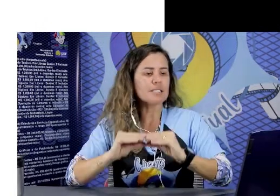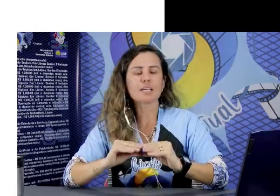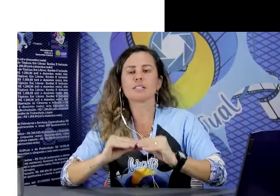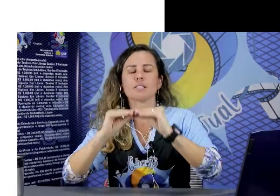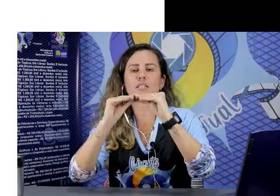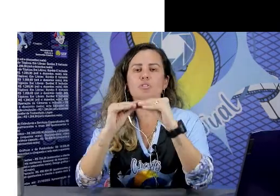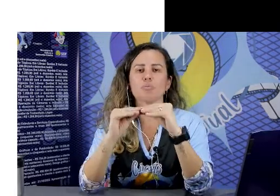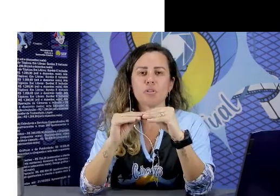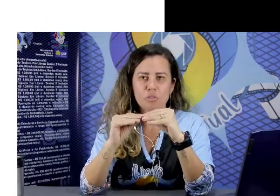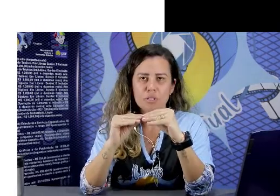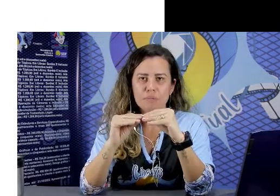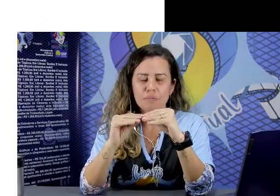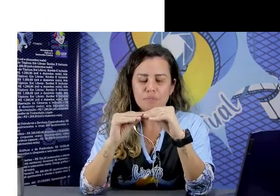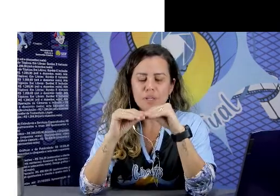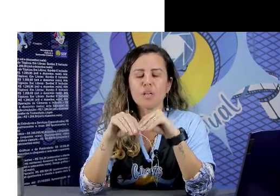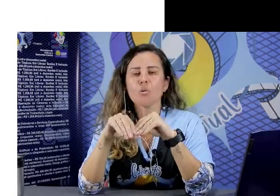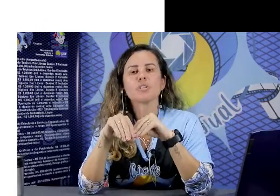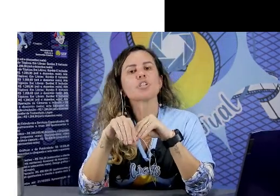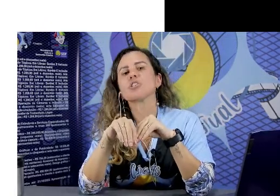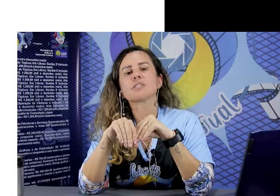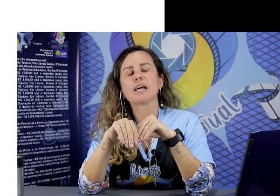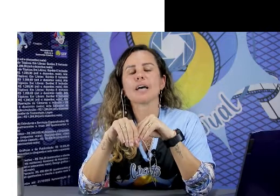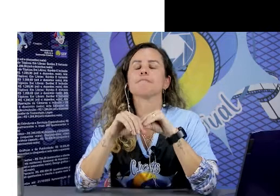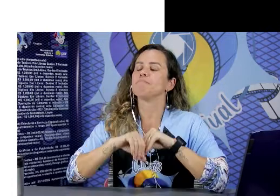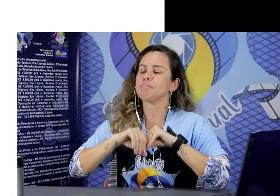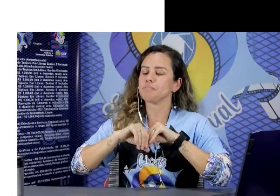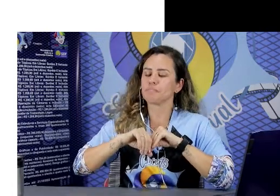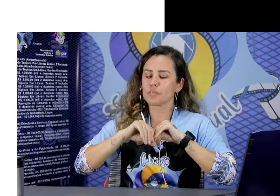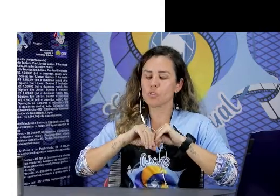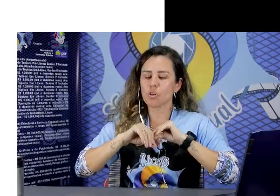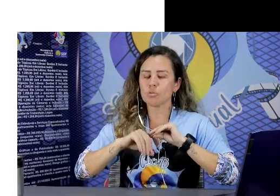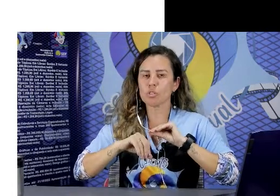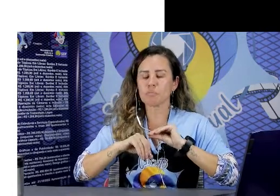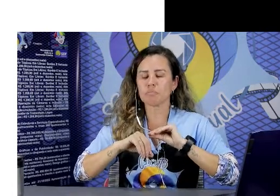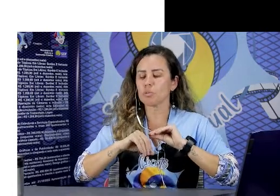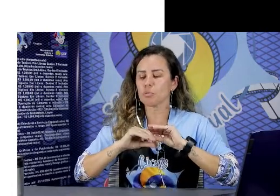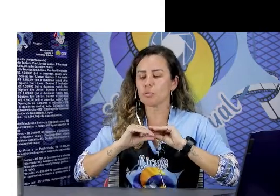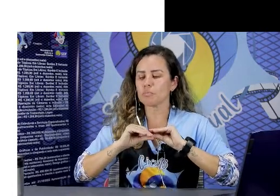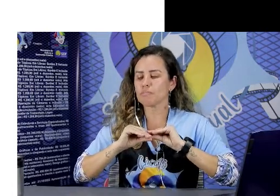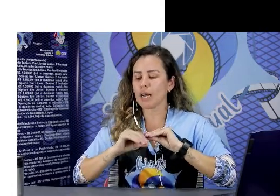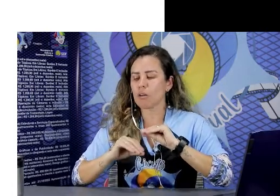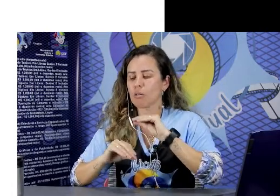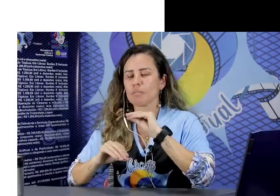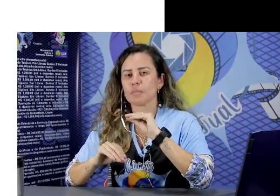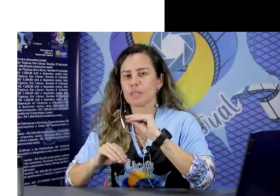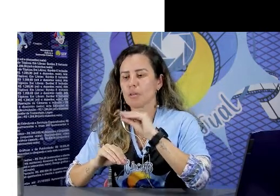básicas e superiores. Quando a gente sai só da